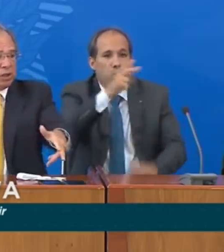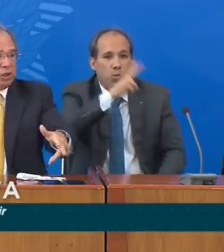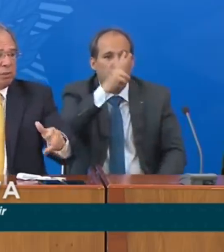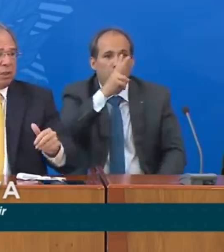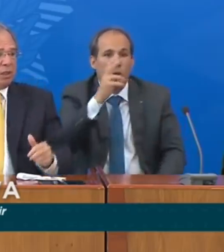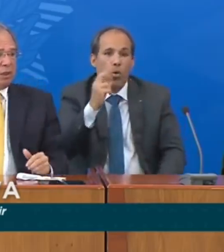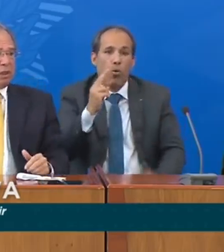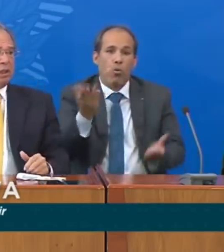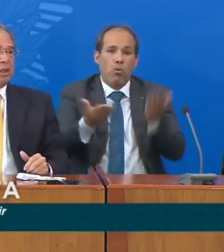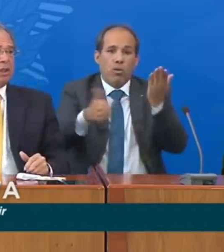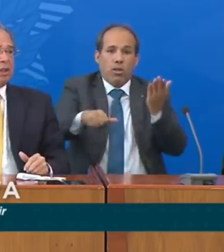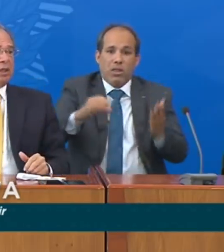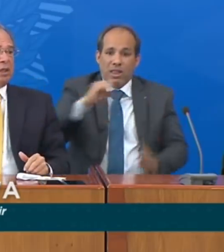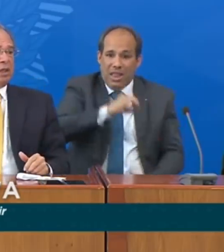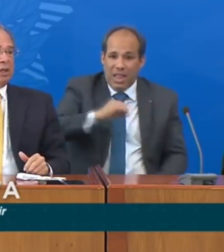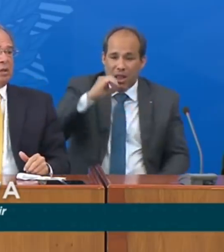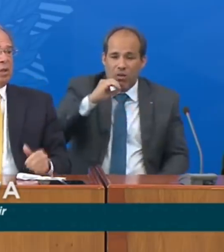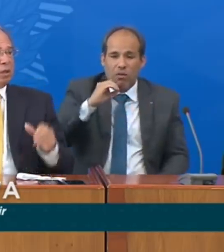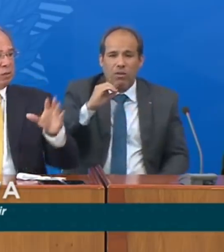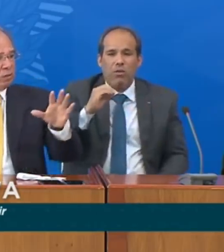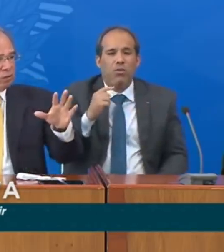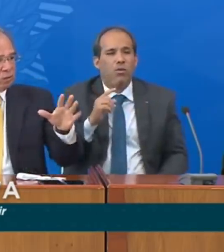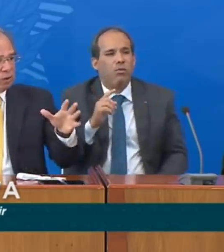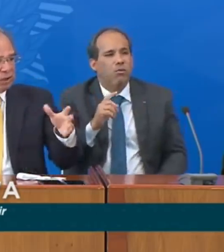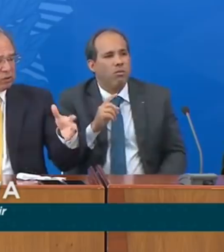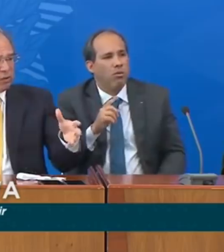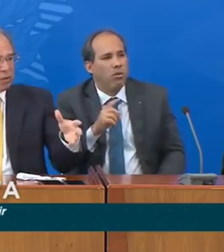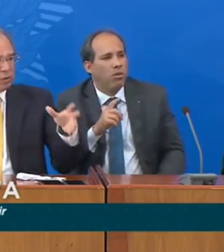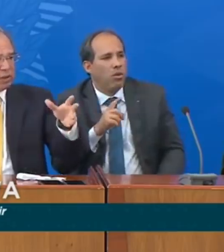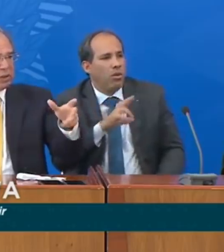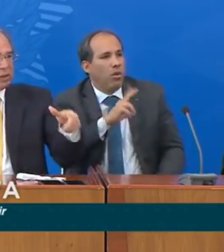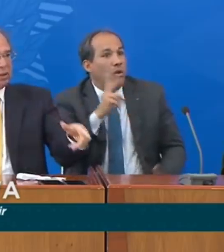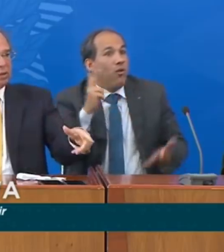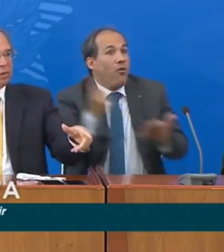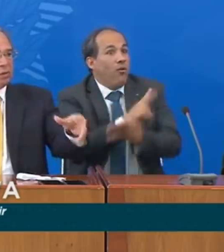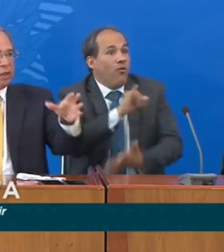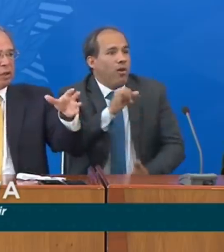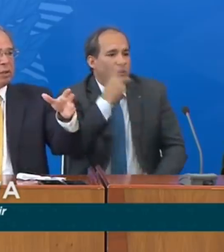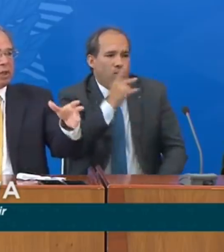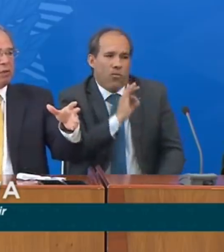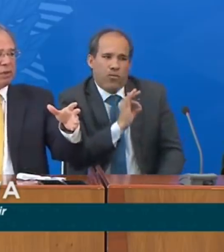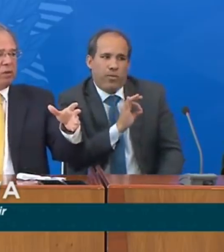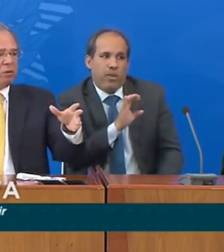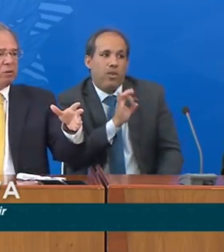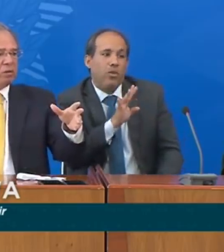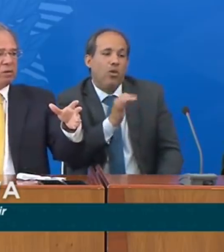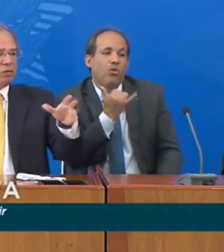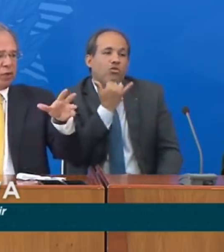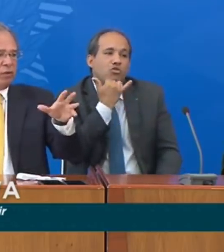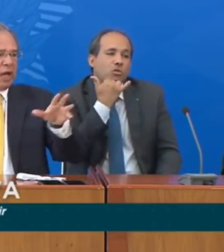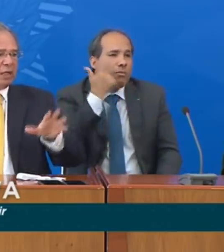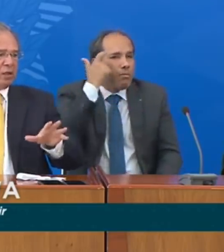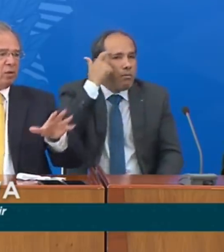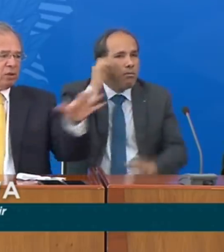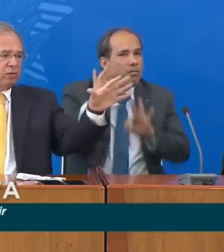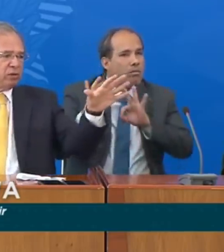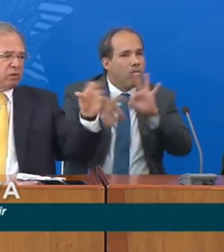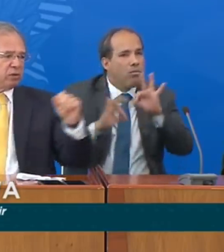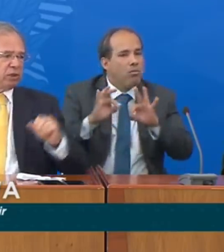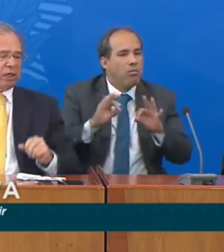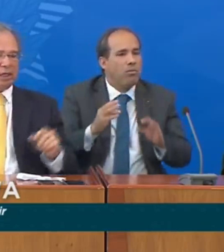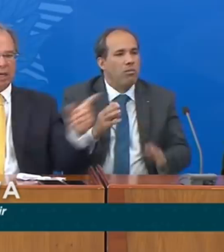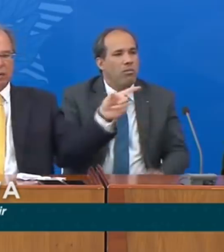ano seguinte à pandemia, eu não estou dizendo que isso vai acontecer. A nossa previsão foi enviada,